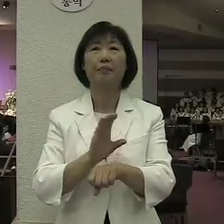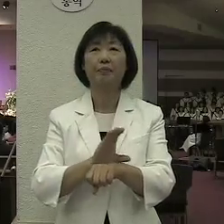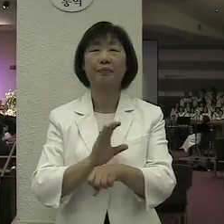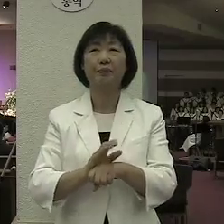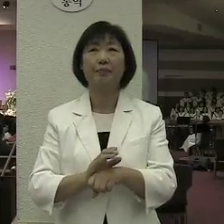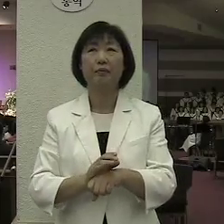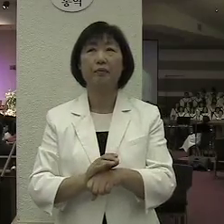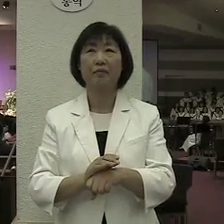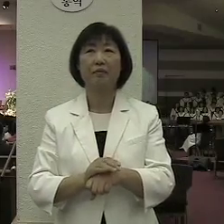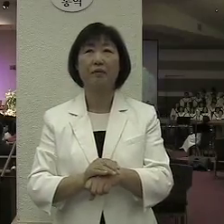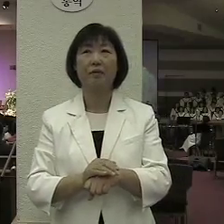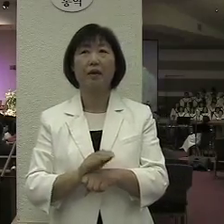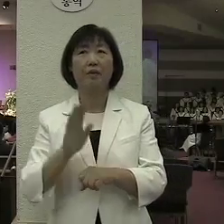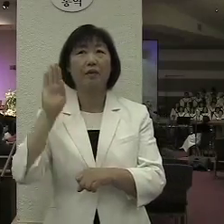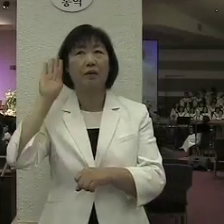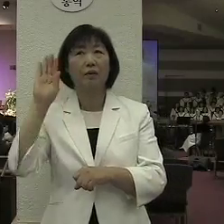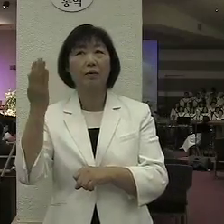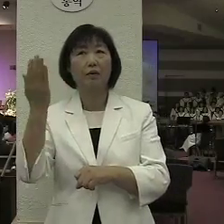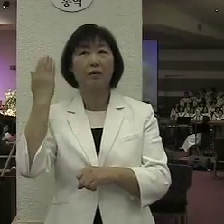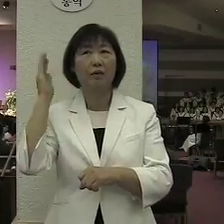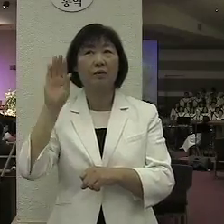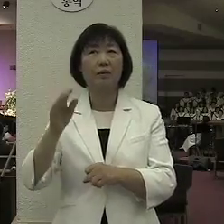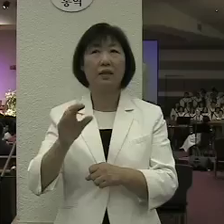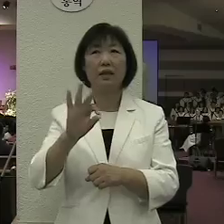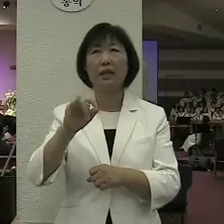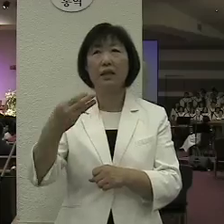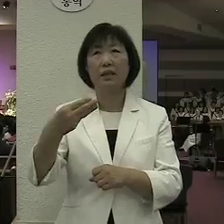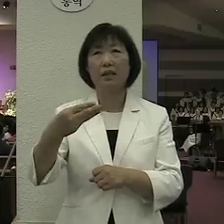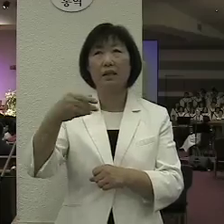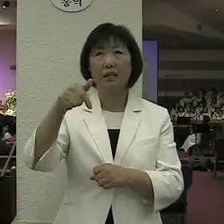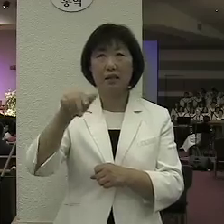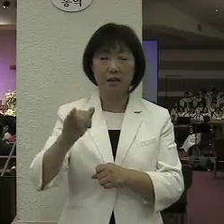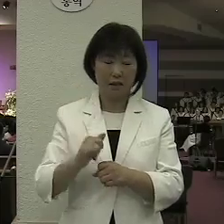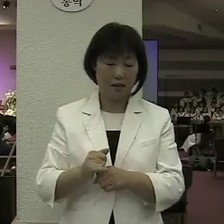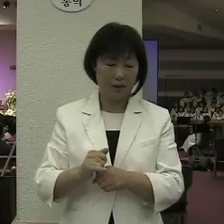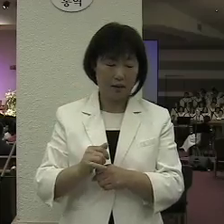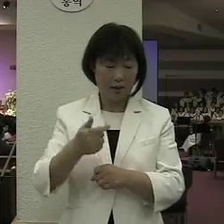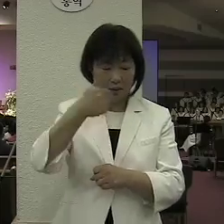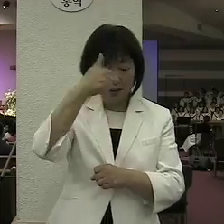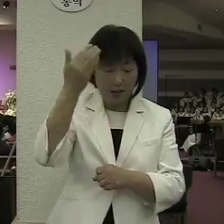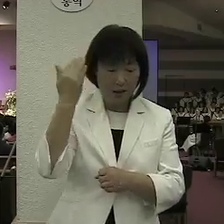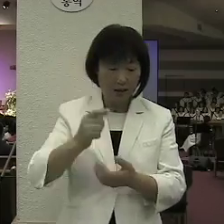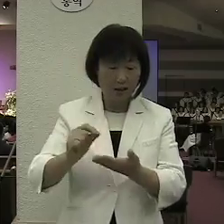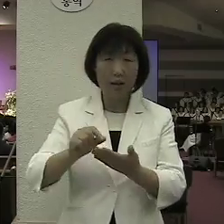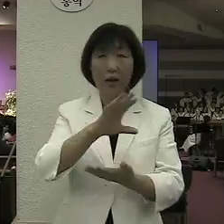굉장히 요새 타이핑이 청소하면서 글씨가 제가 써도 모르겠어요. 그래서